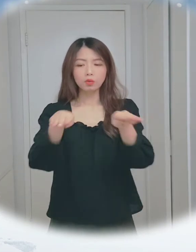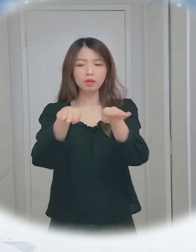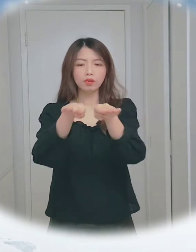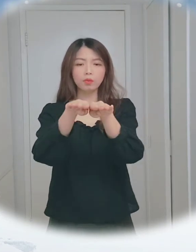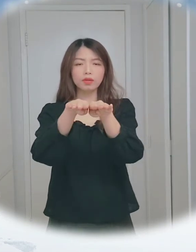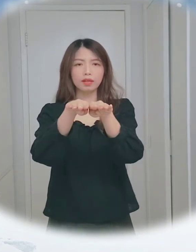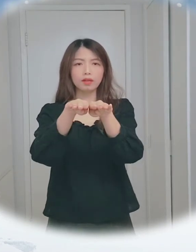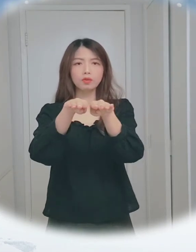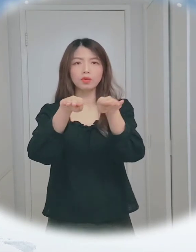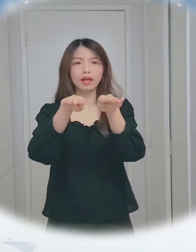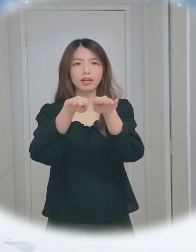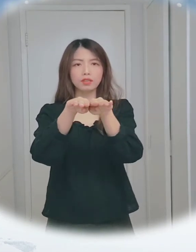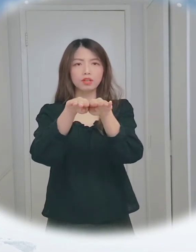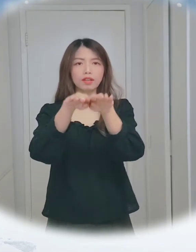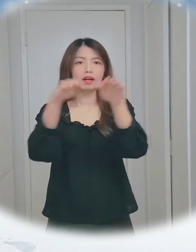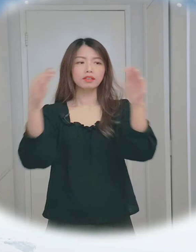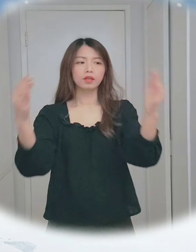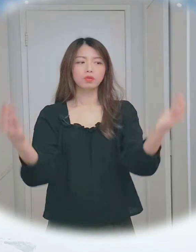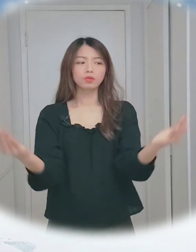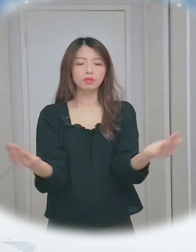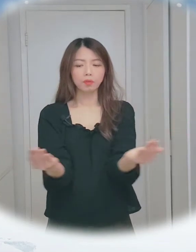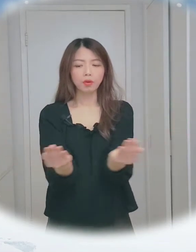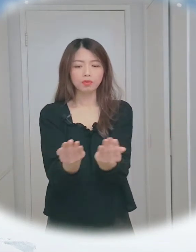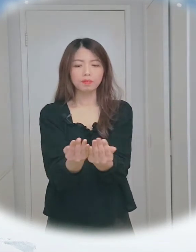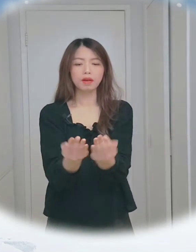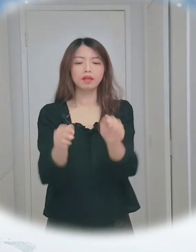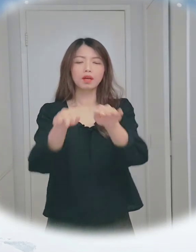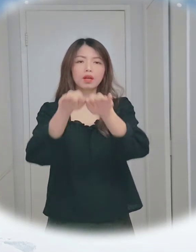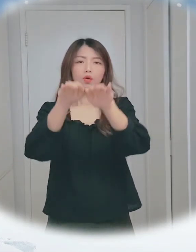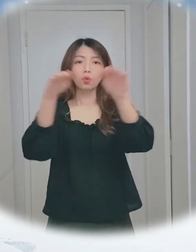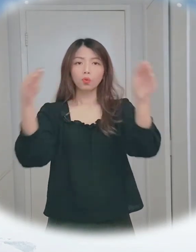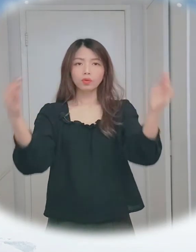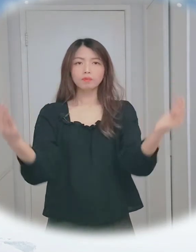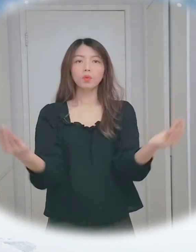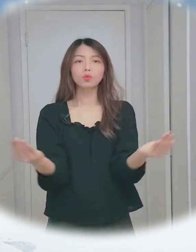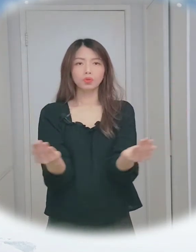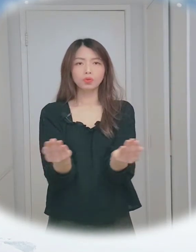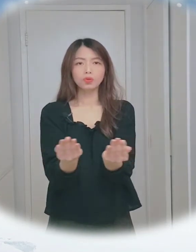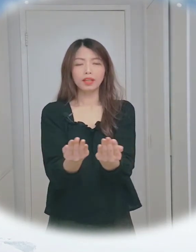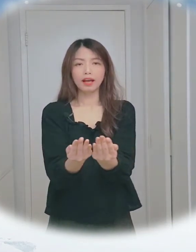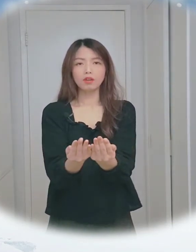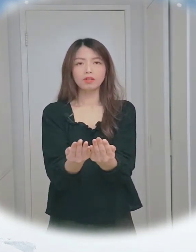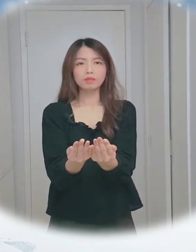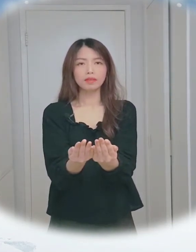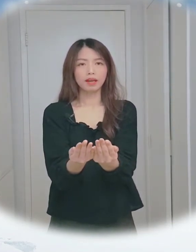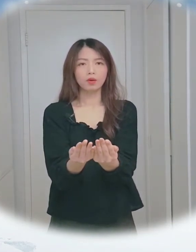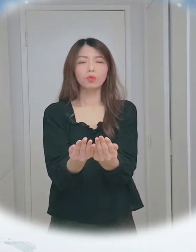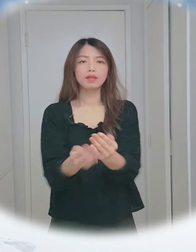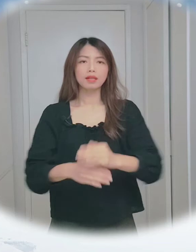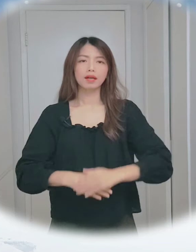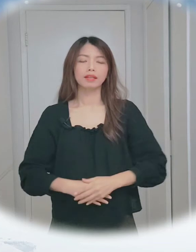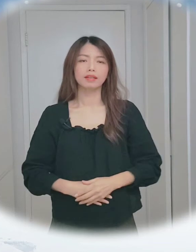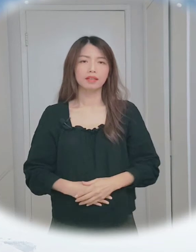손등이 위로 보이게 해서 손을 나란히 해주셨다가 그대로 둥글게 표현해주시면 온 모두 다 이런 뜻입니다.